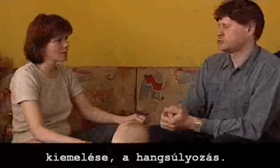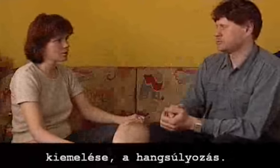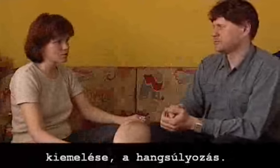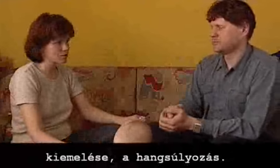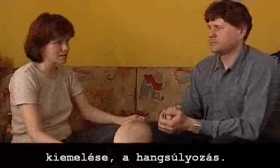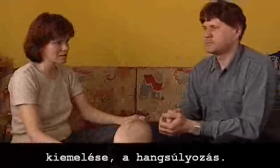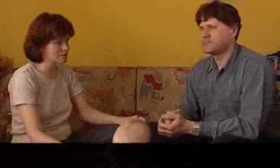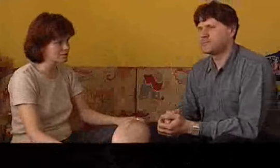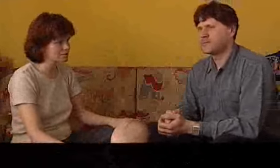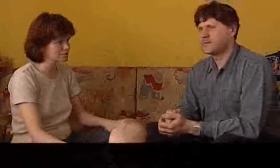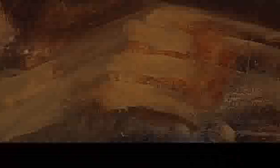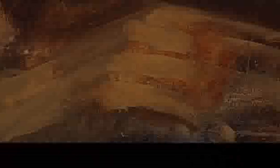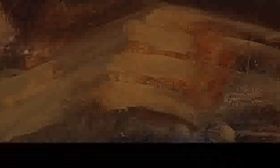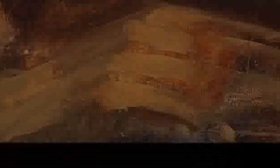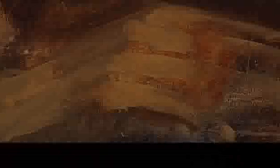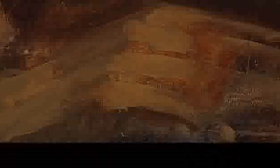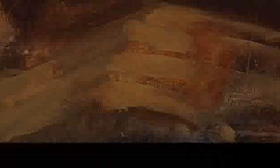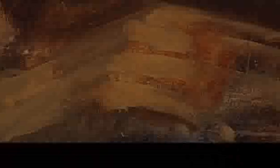A hangsúlyozás.